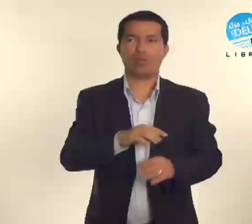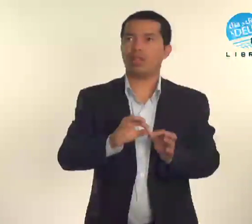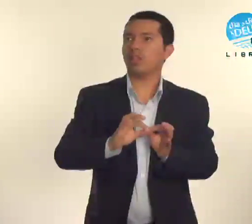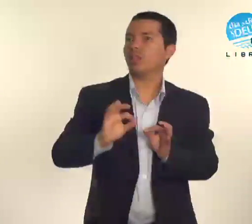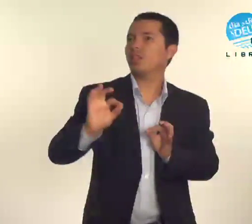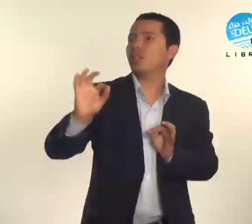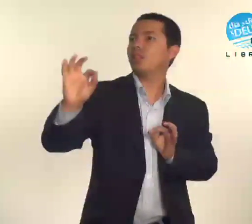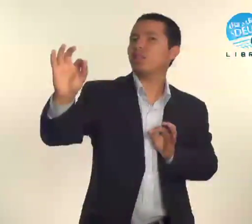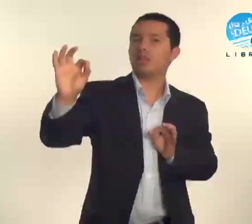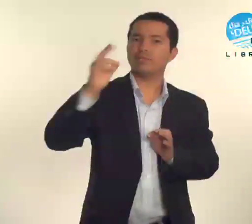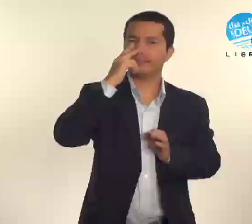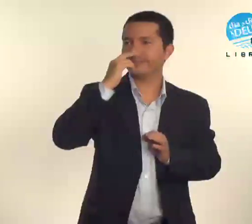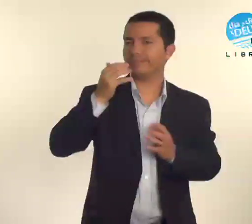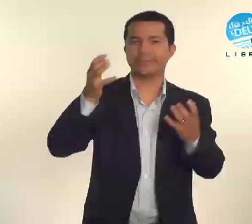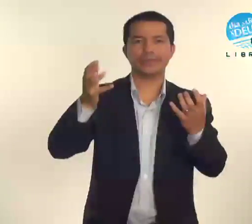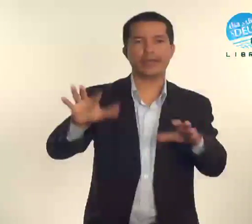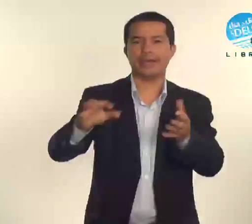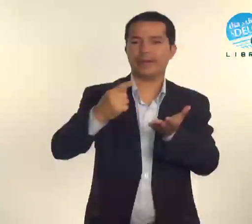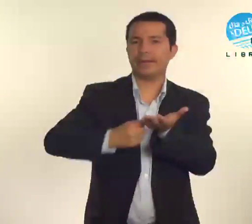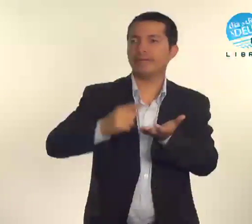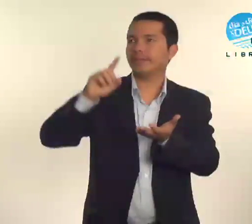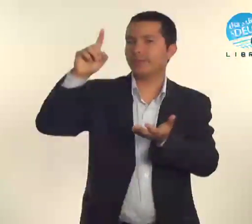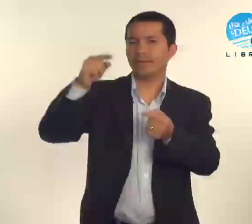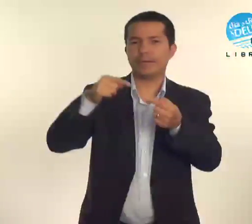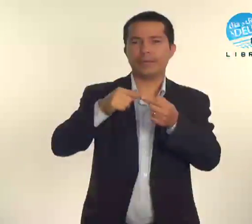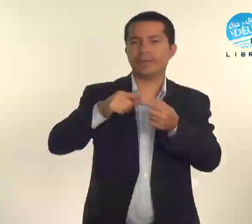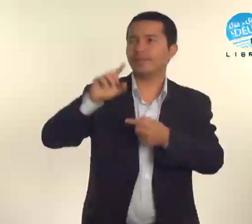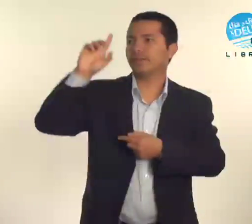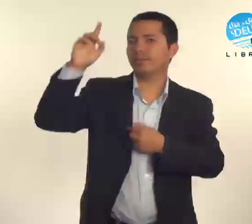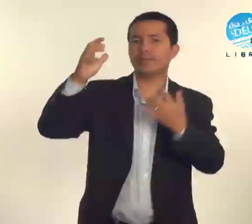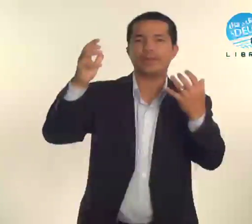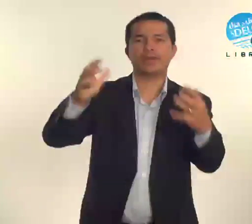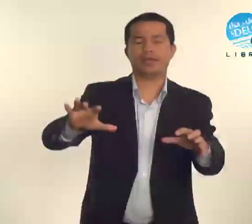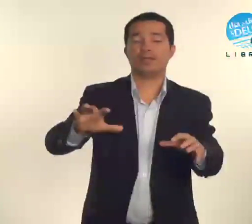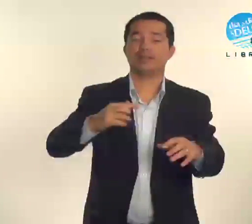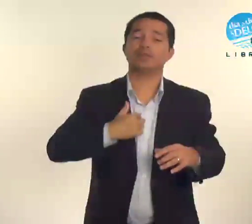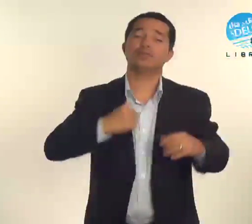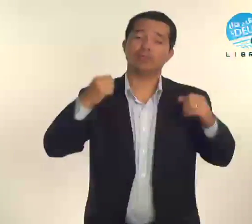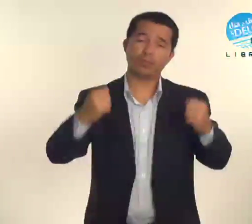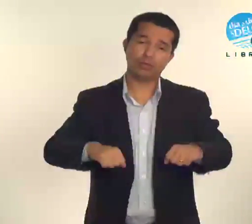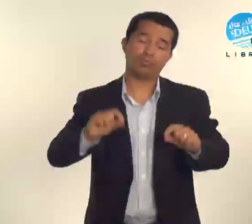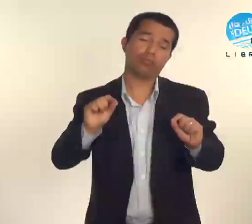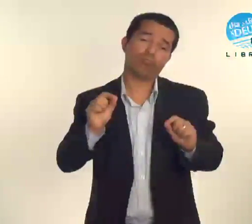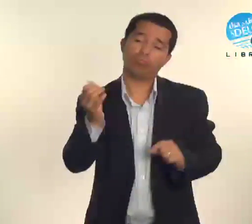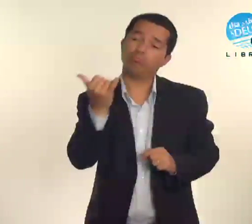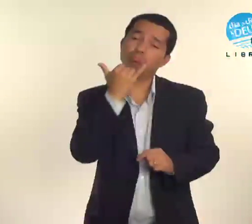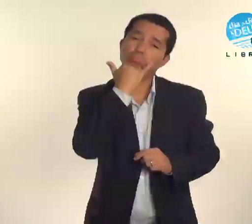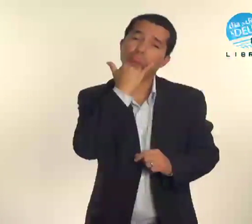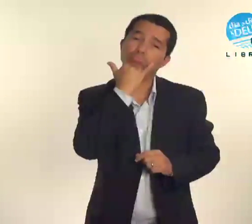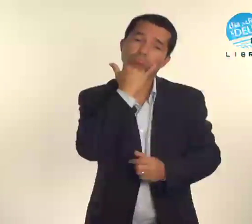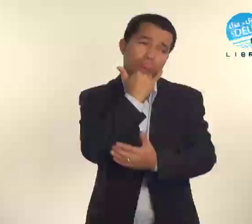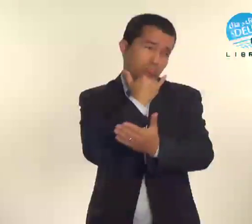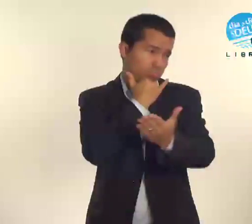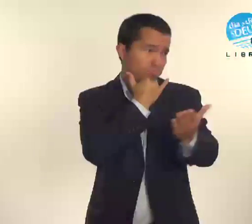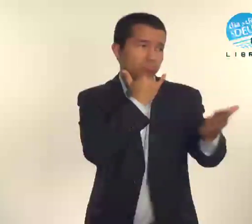estamos muito longe do propósito de Deus. E aí nós precisamos de perdão. O que é perdão